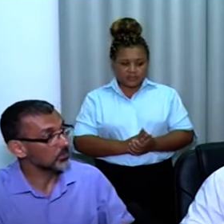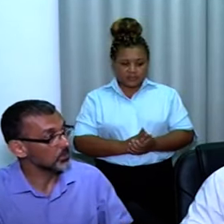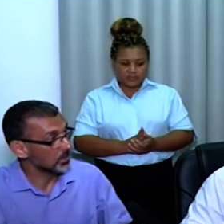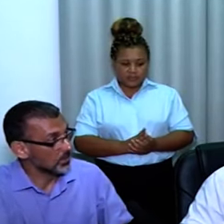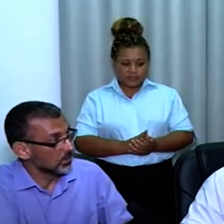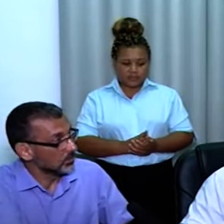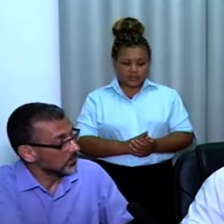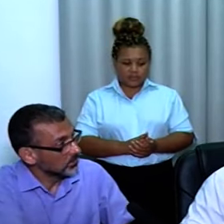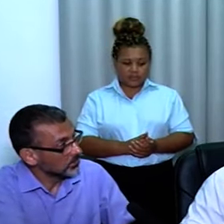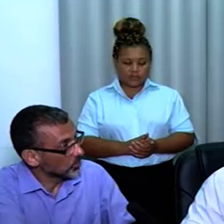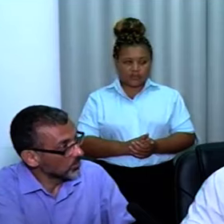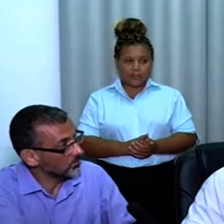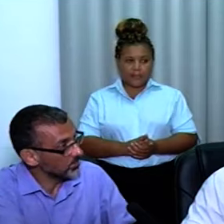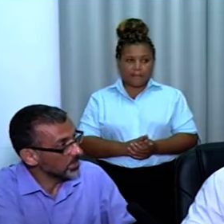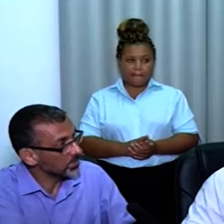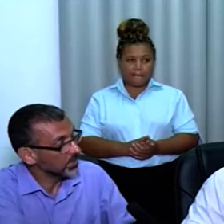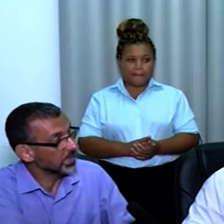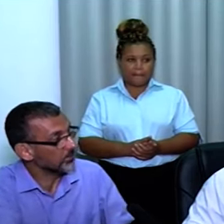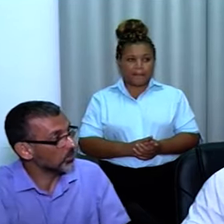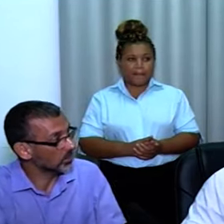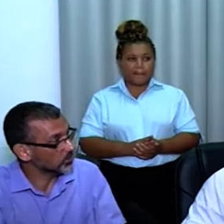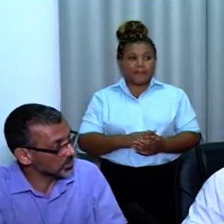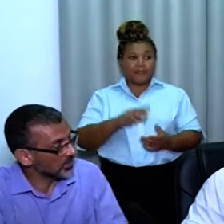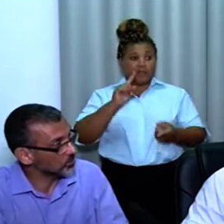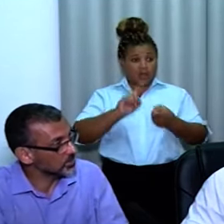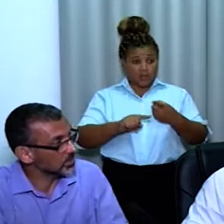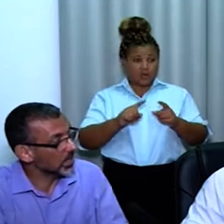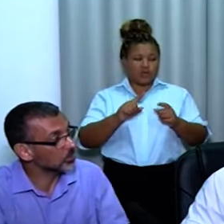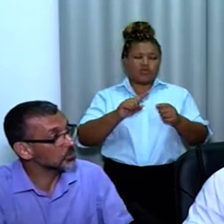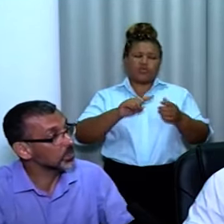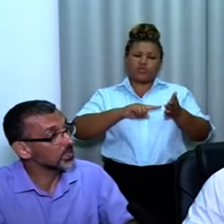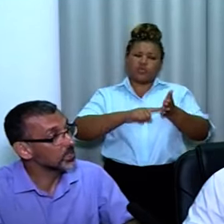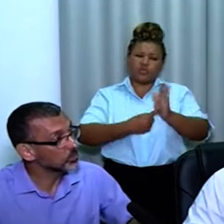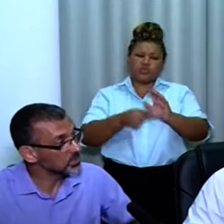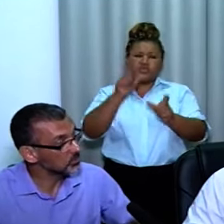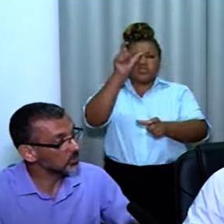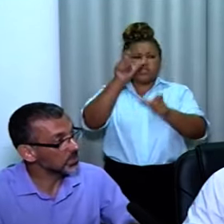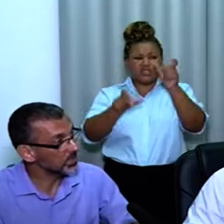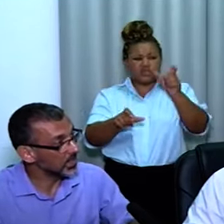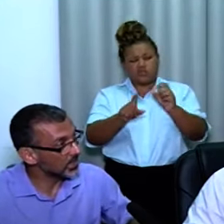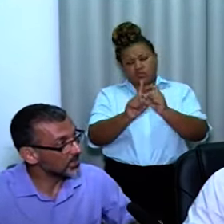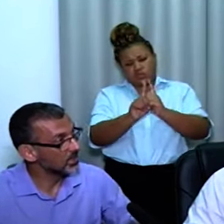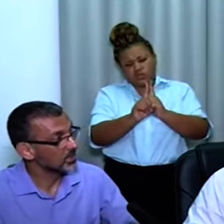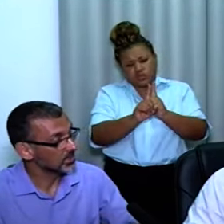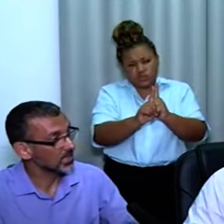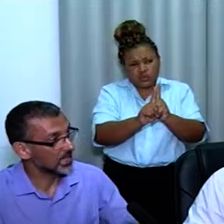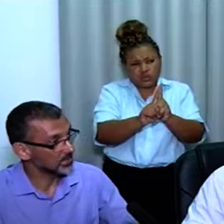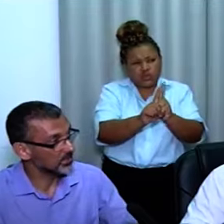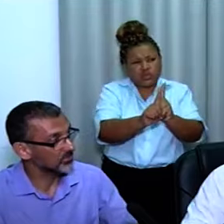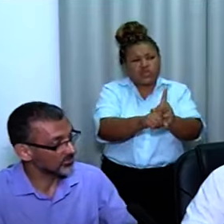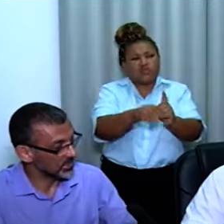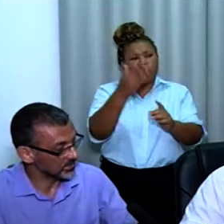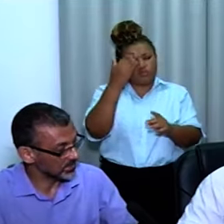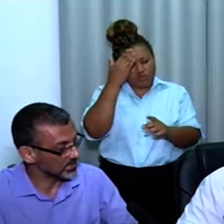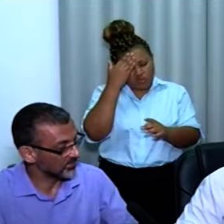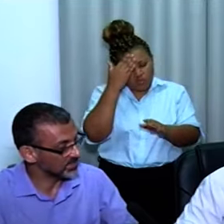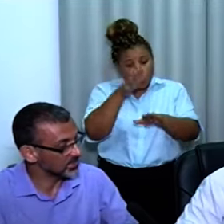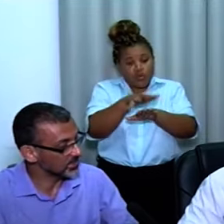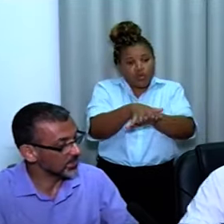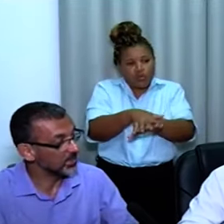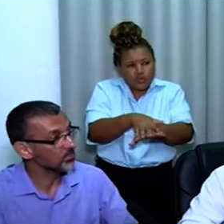pour tout le monde public et est important pour le staff aussi. À cause de nous, les, tout le monde qui est dans